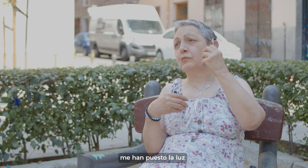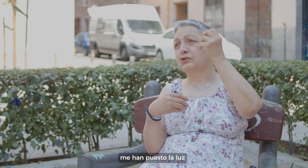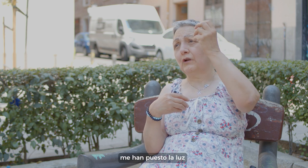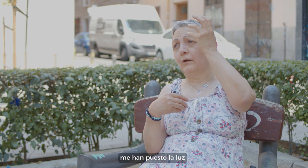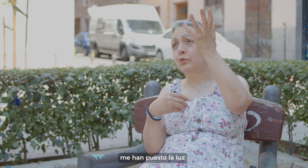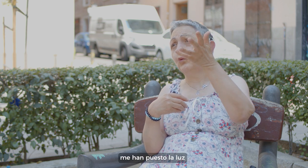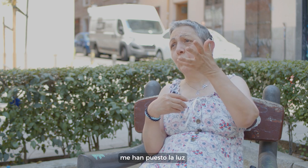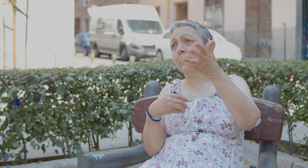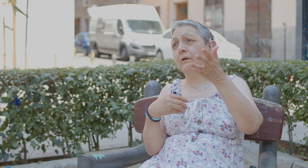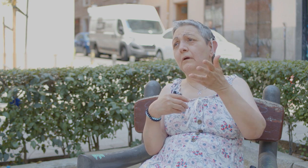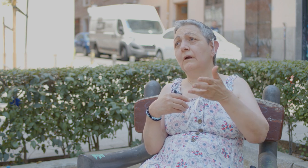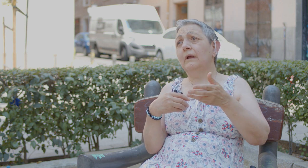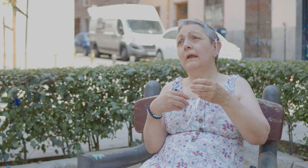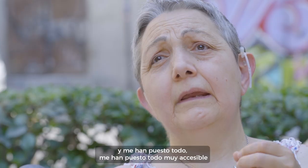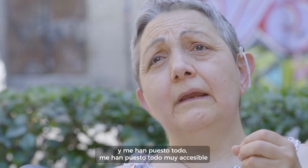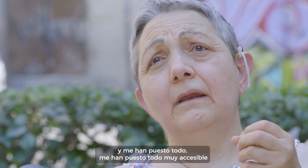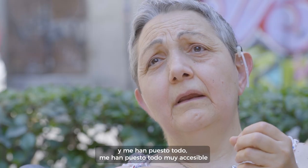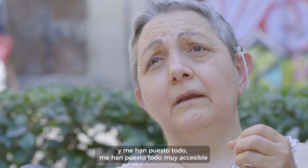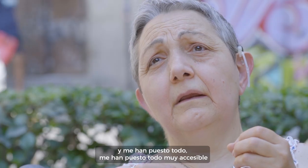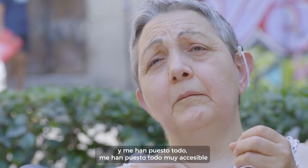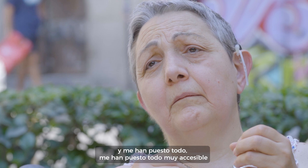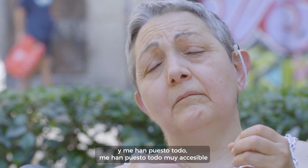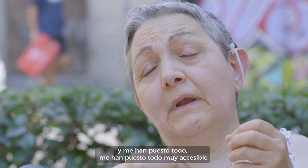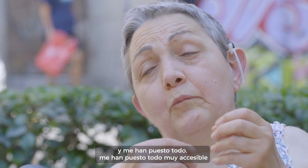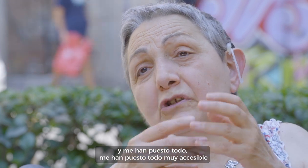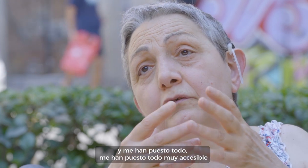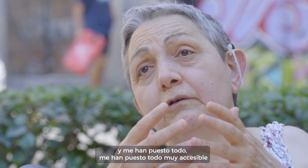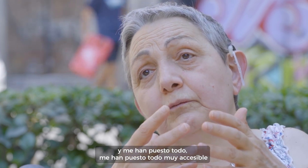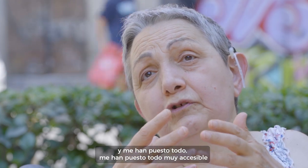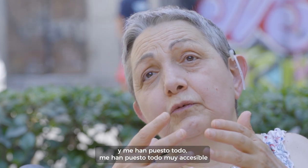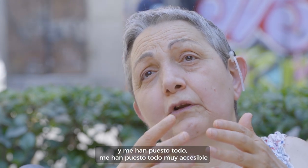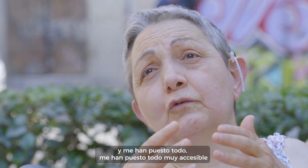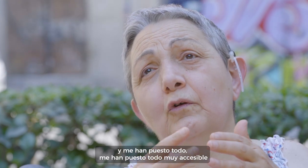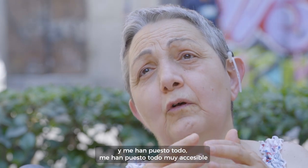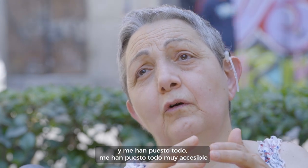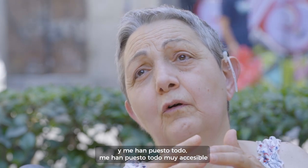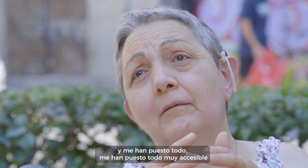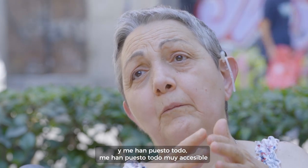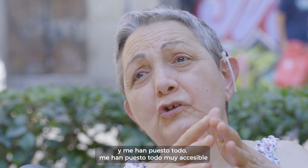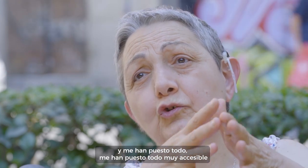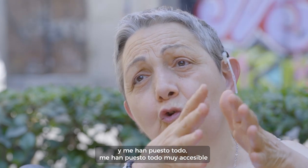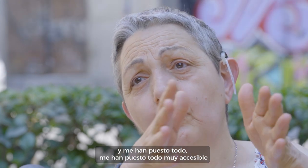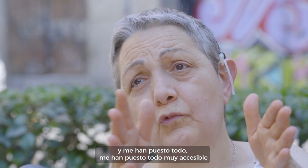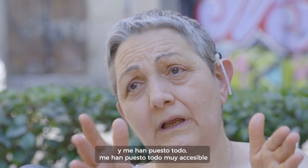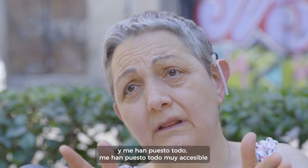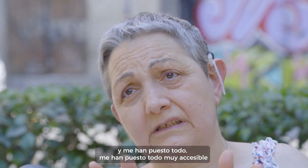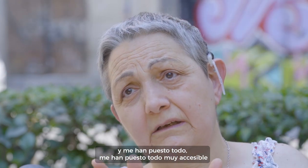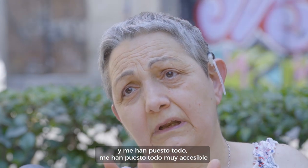me han puesto la luz y me han puesto, pues bueno, todo, me han puesto todo muy accesible.